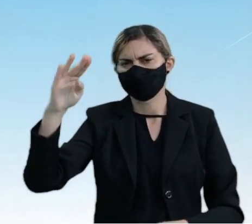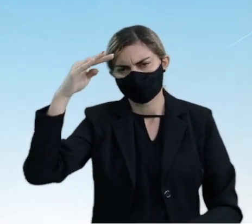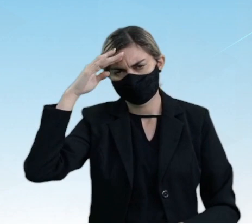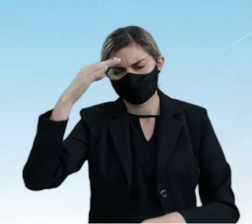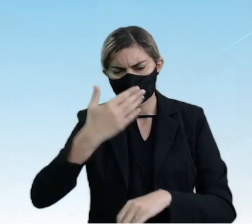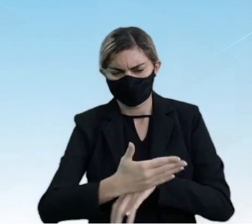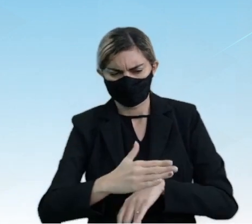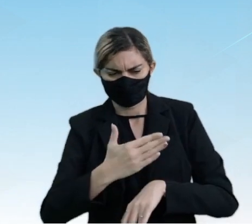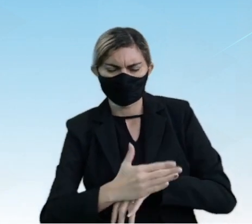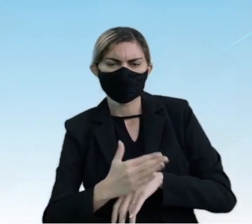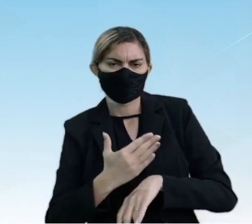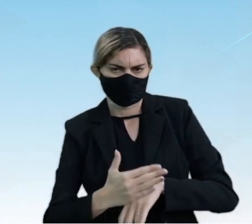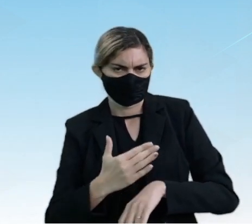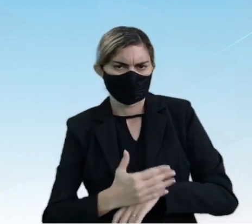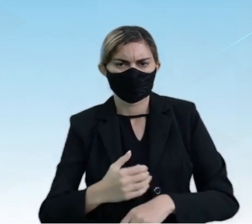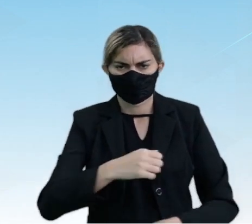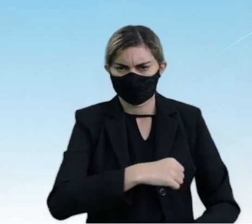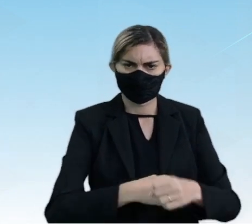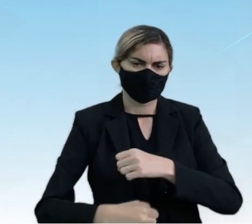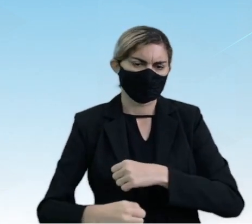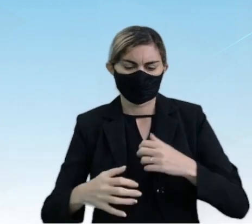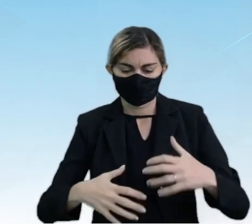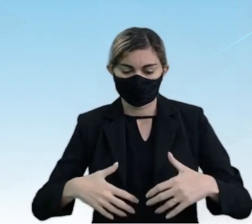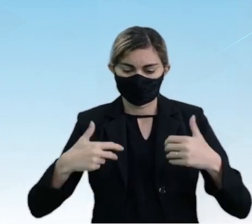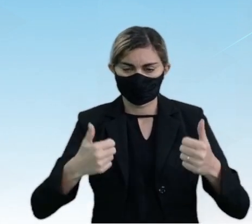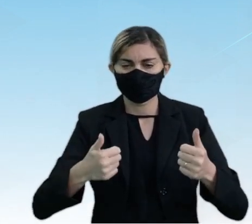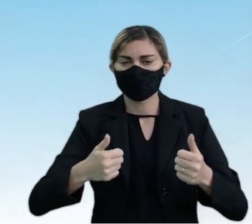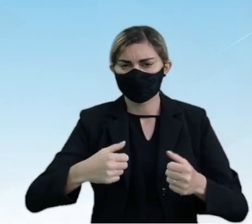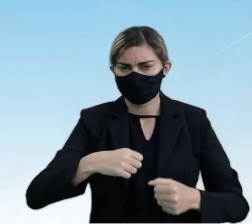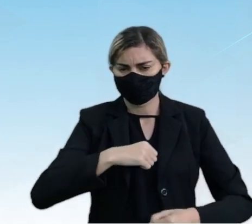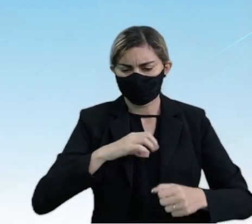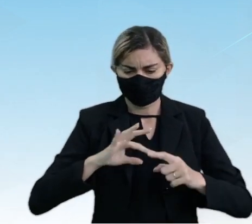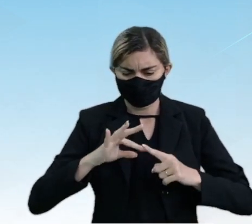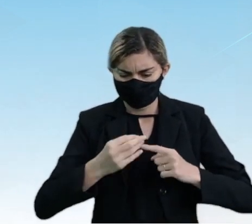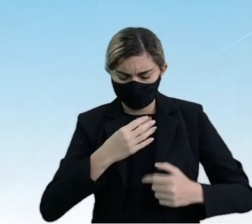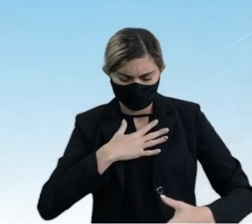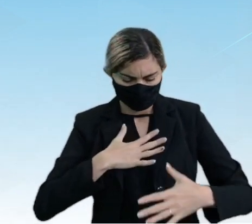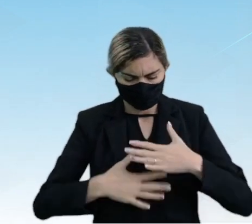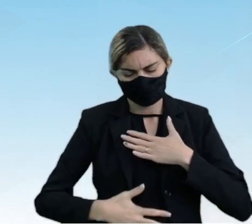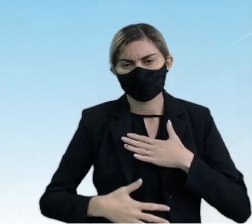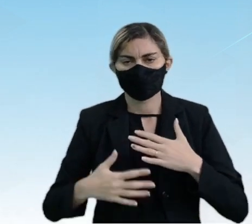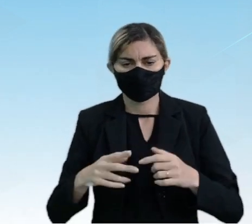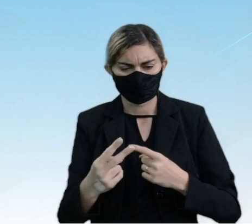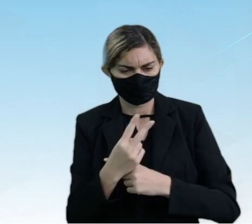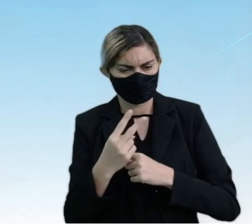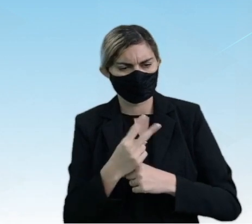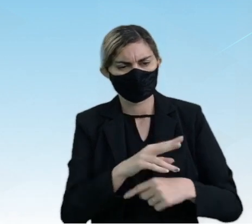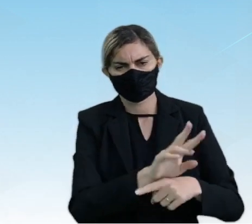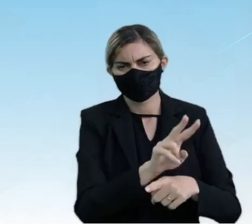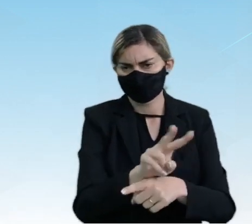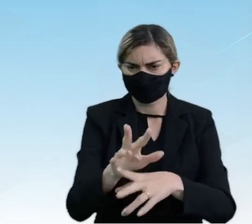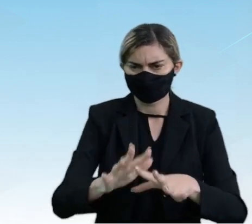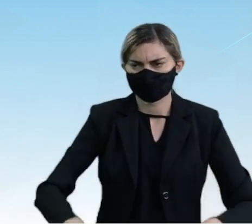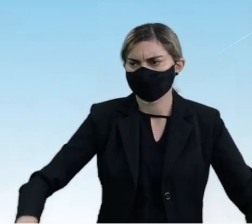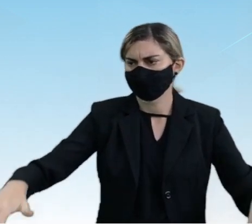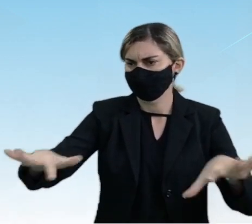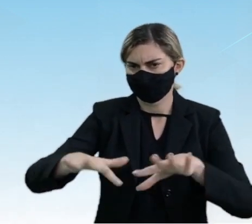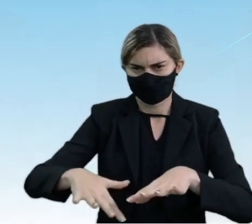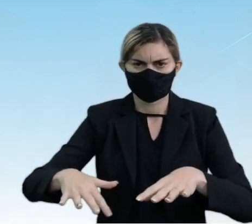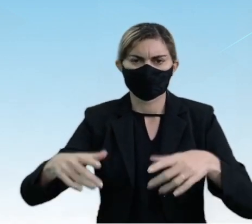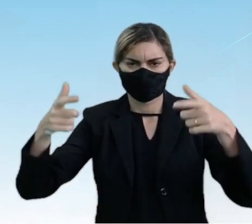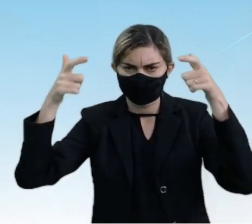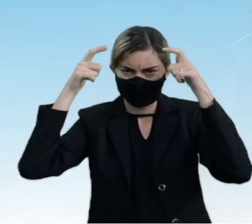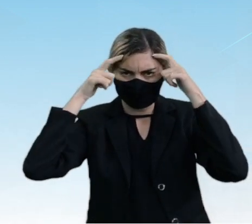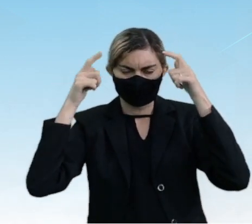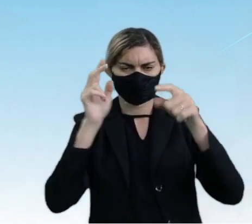que praticavam isso, afinal de contas, era uma forma de melhorar o condicionamento físico daqueles que protegiam o território e o reinado,